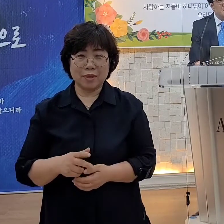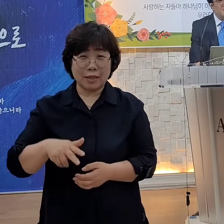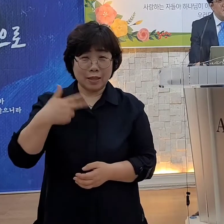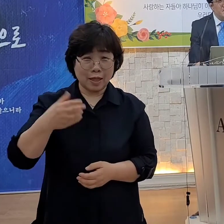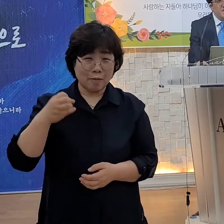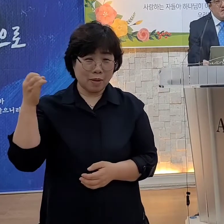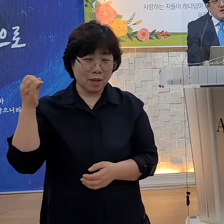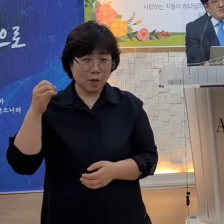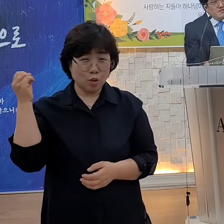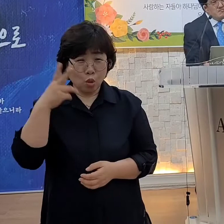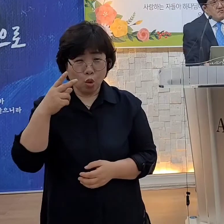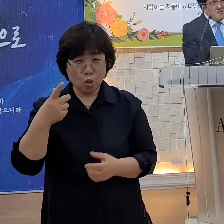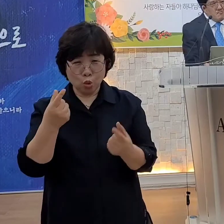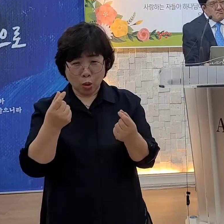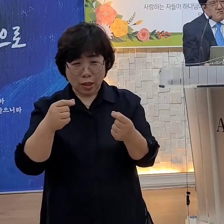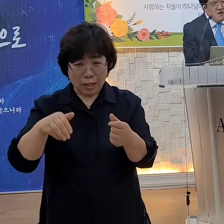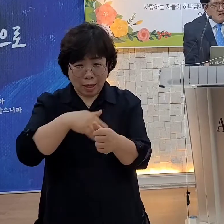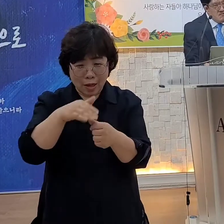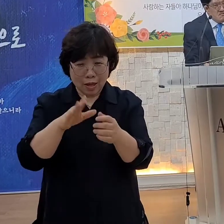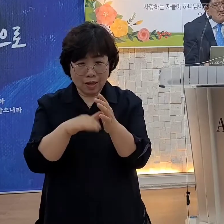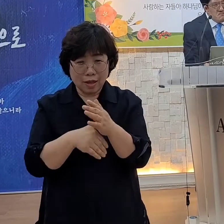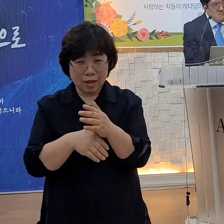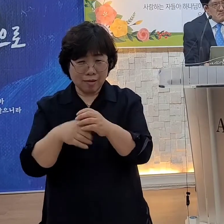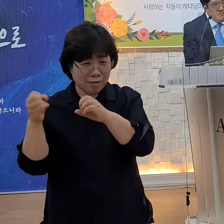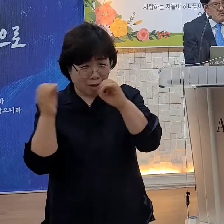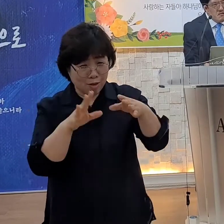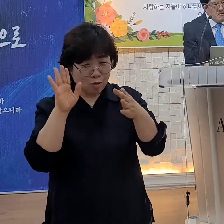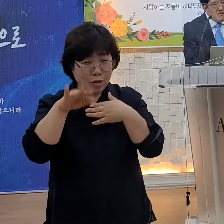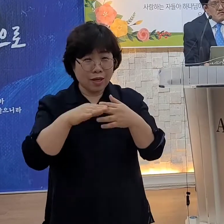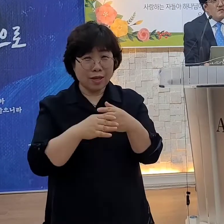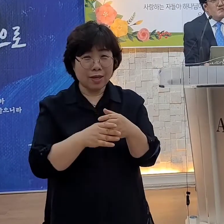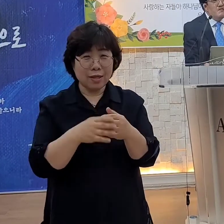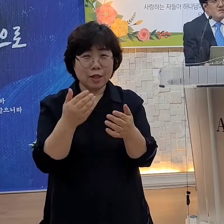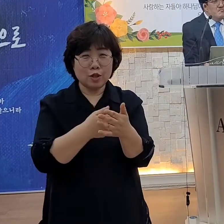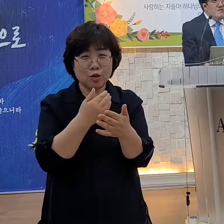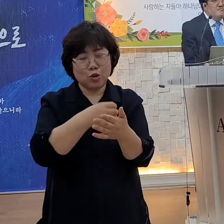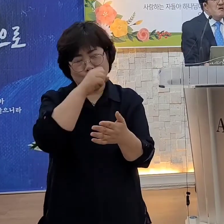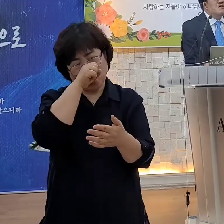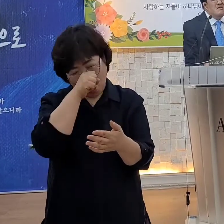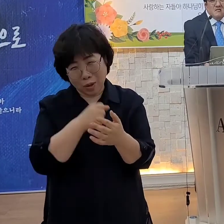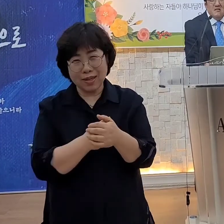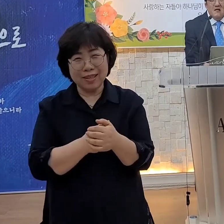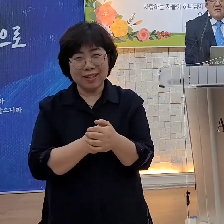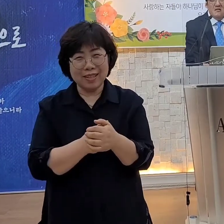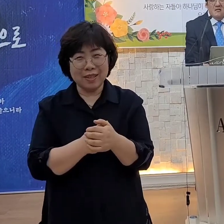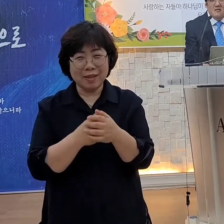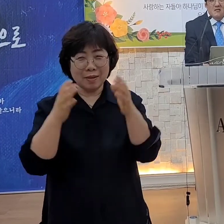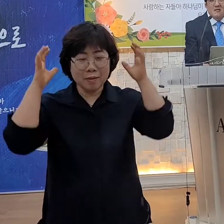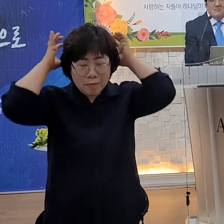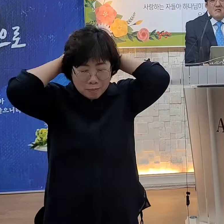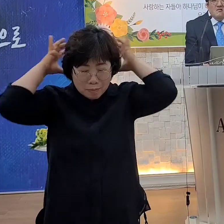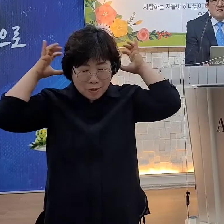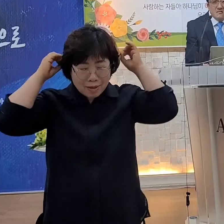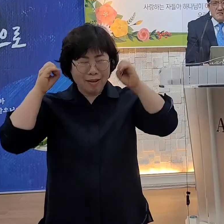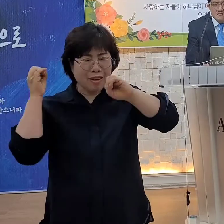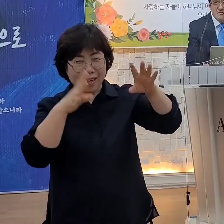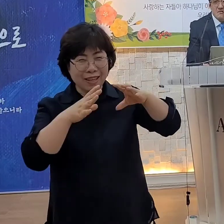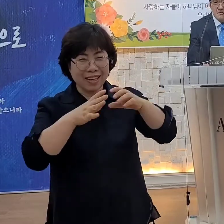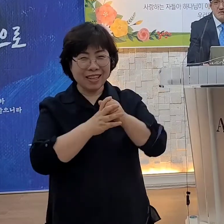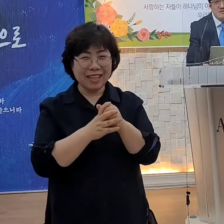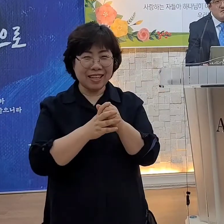던질 거예요. 라면 던져보니까 보통 일이 아니거든요. 다음에는 이제 옆에 있는 베개 던지거나 뭐